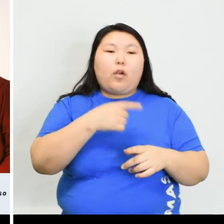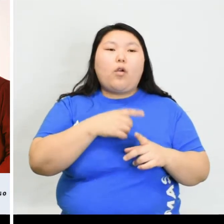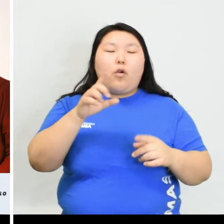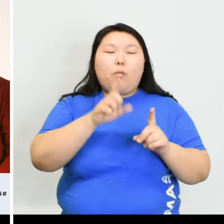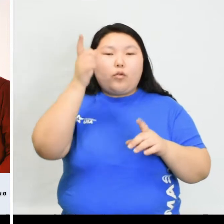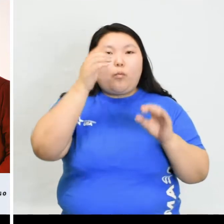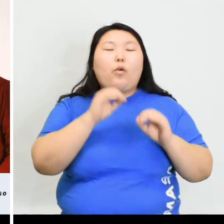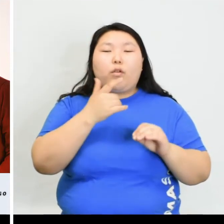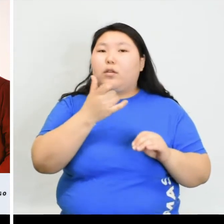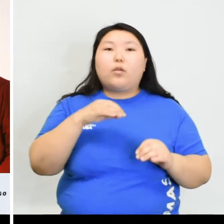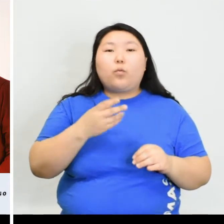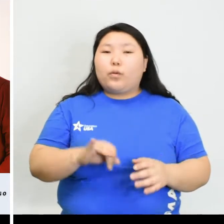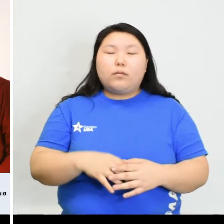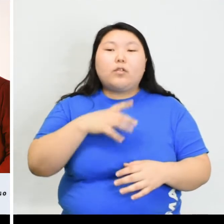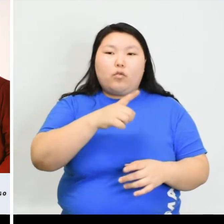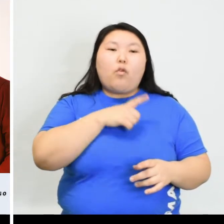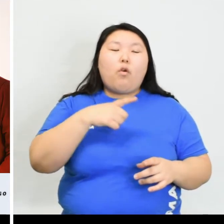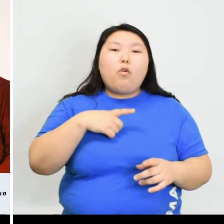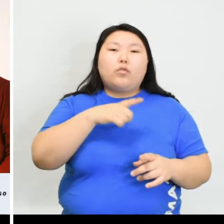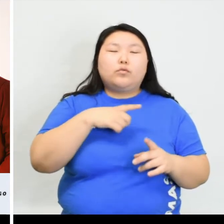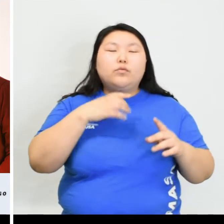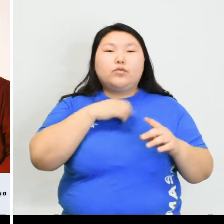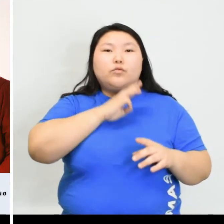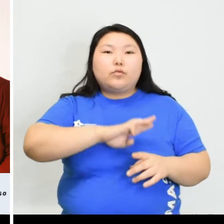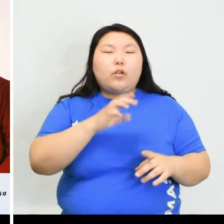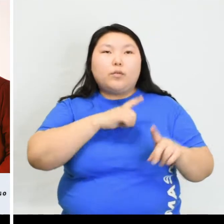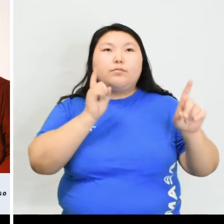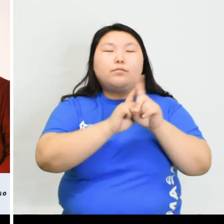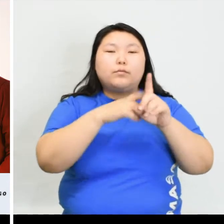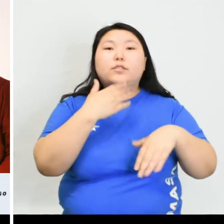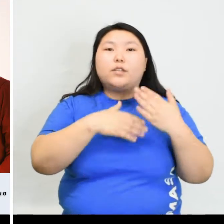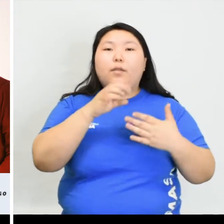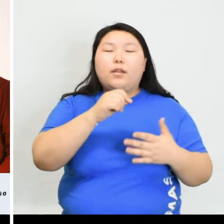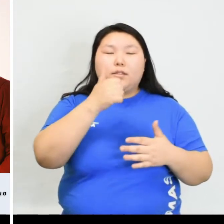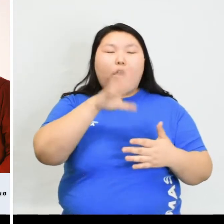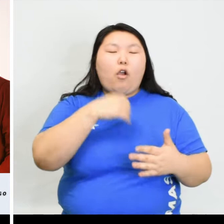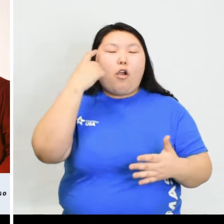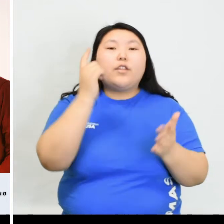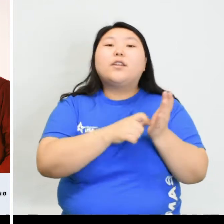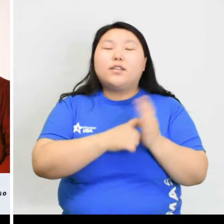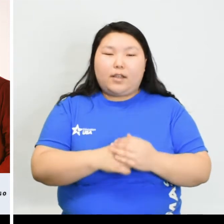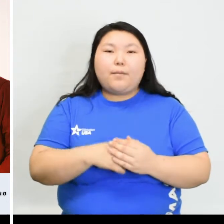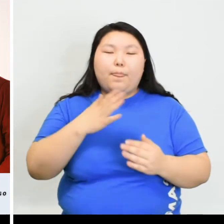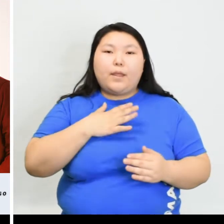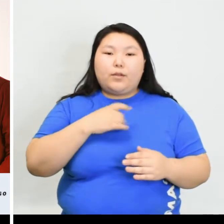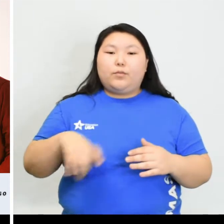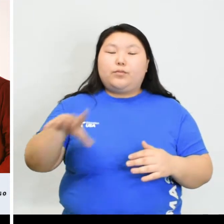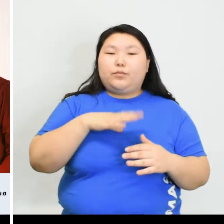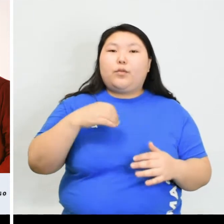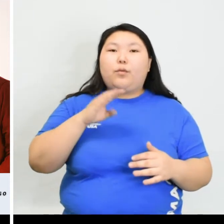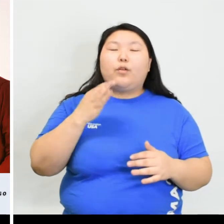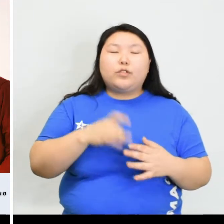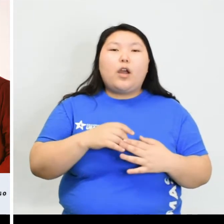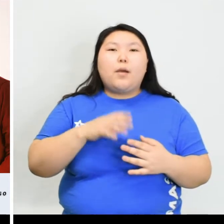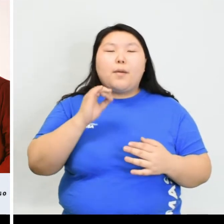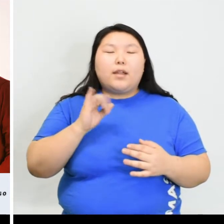боловсролтой болохгүй. Чи өөрөө л өөрийнх нь төлөөл явна гэдгээр тэрийг сайн ойлгох хэрэгтэй. Хүмүүсээ гоштой баг